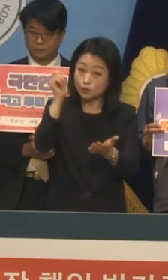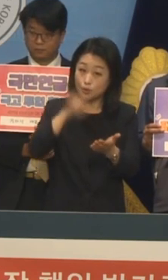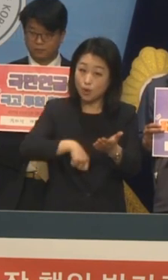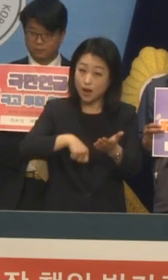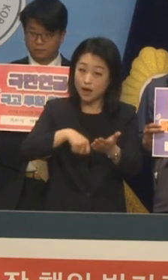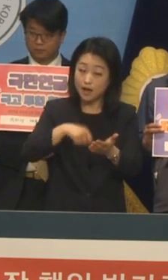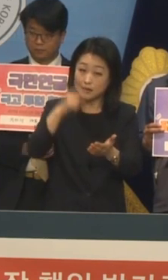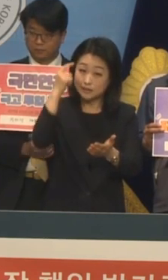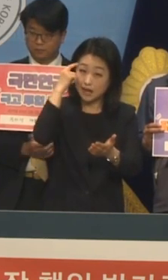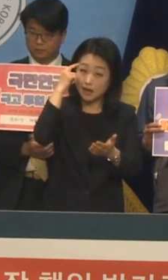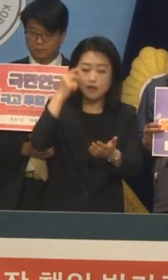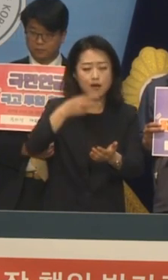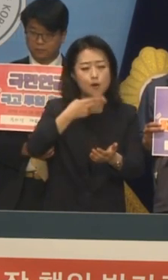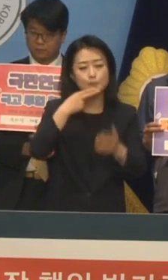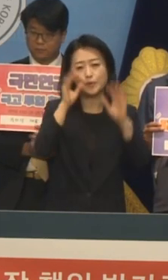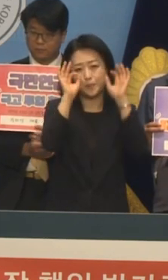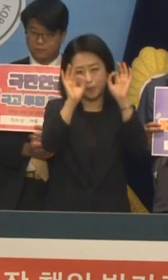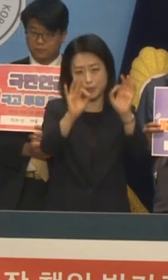의지는 있었습니까?